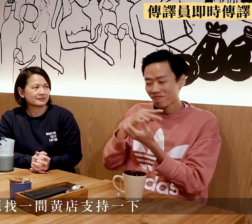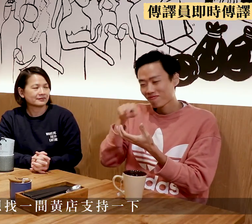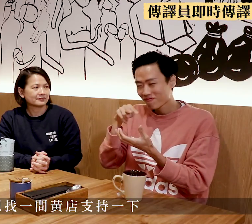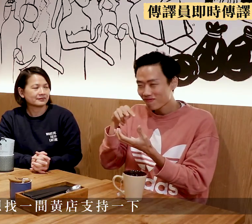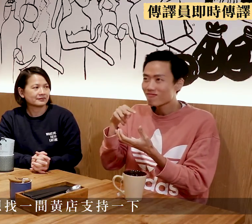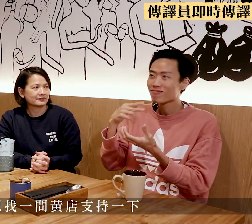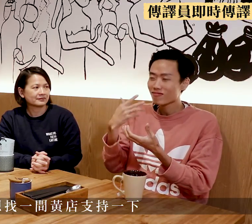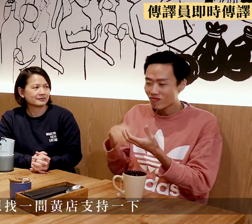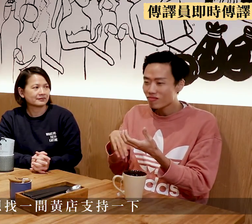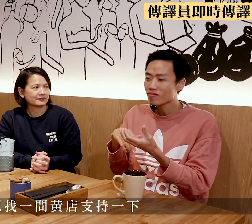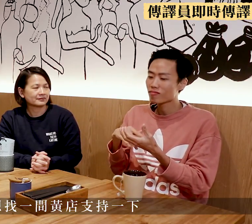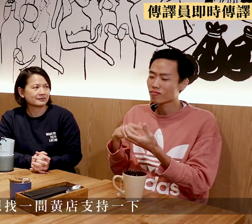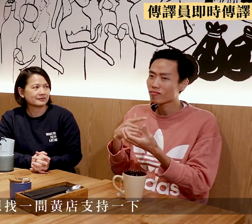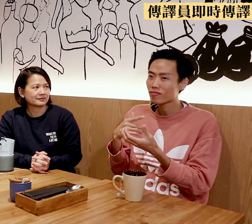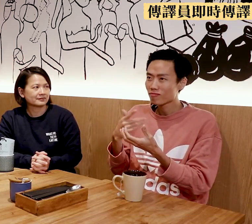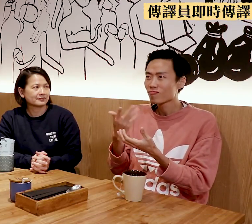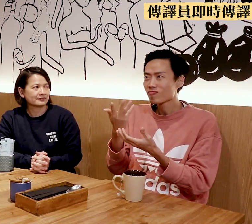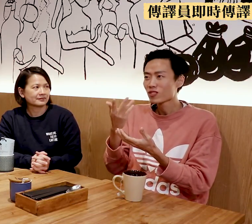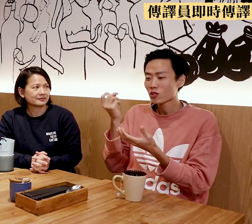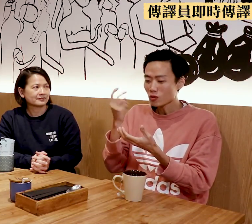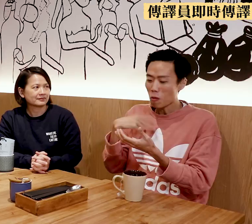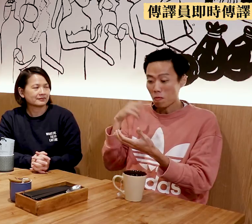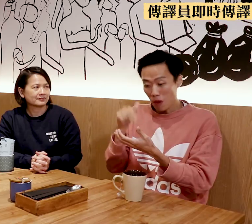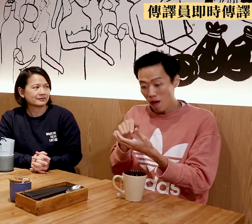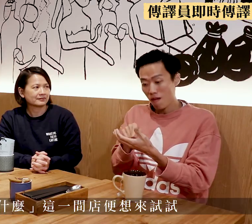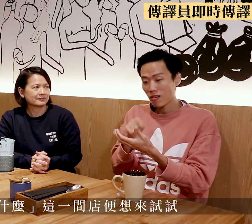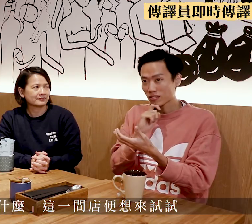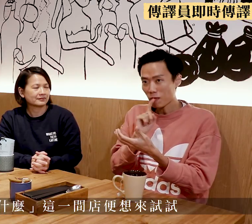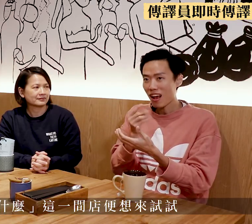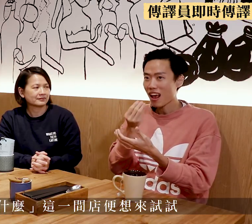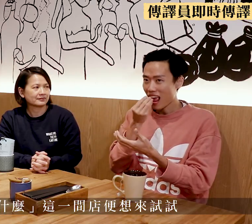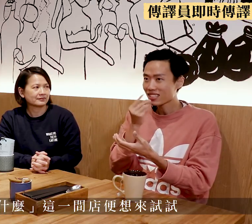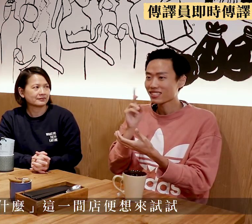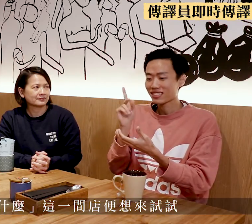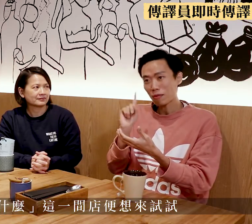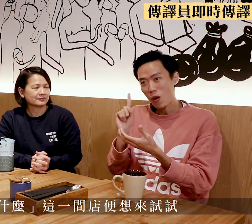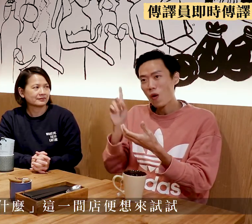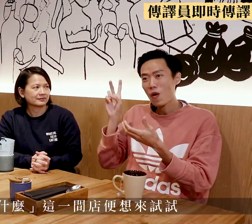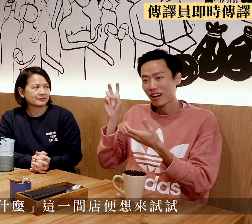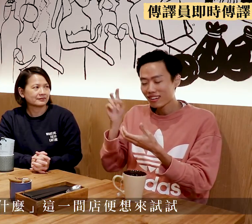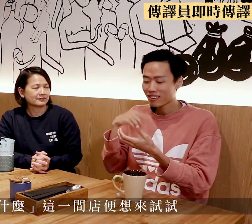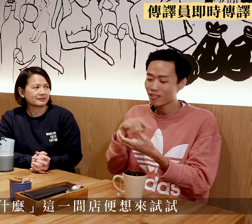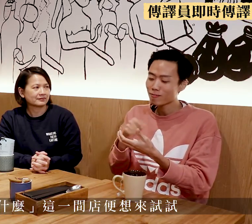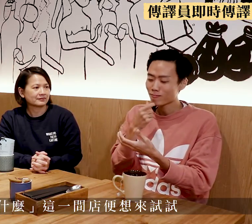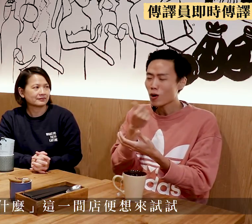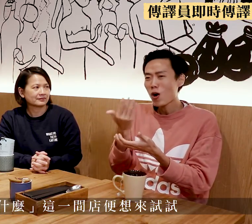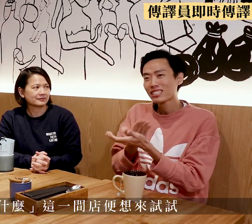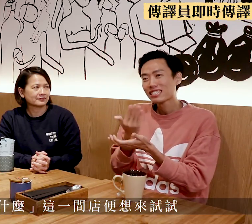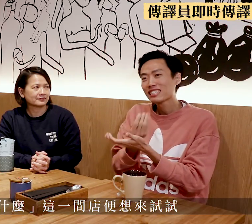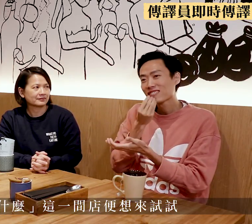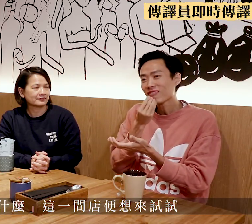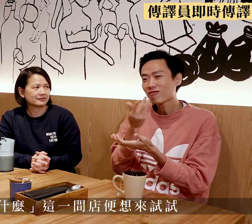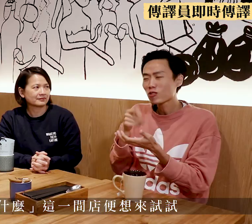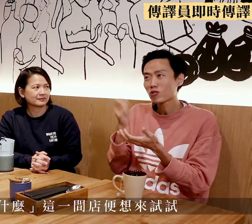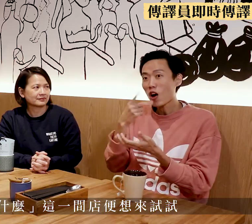一間黃店，可能去支持一下啊咁樣。咁之後咧，佢就發現有吃什麼依一間店啊，咁